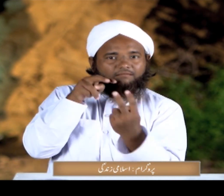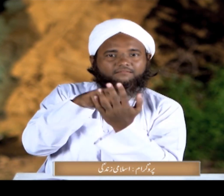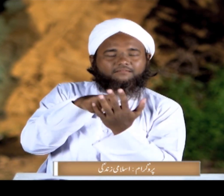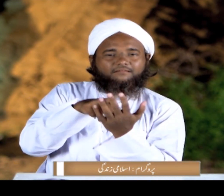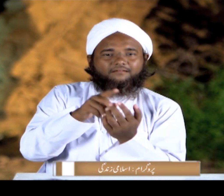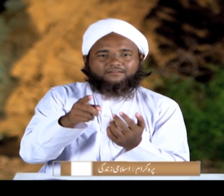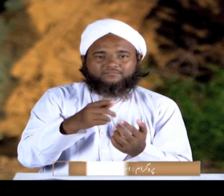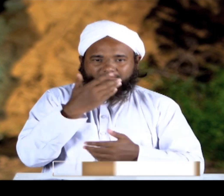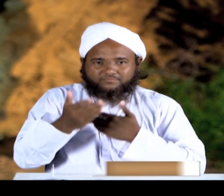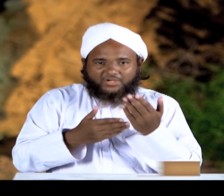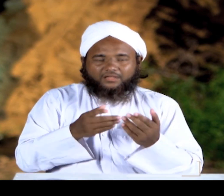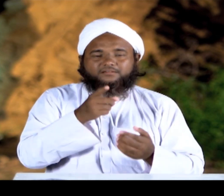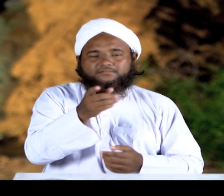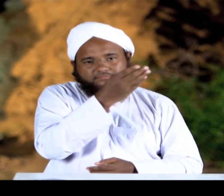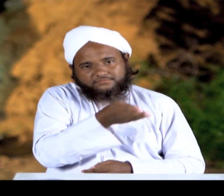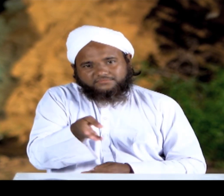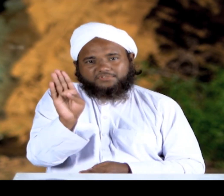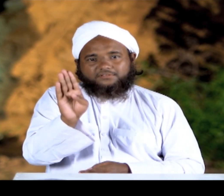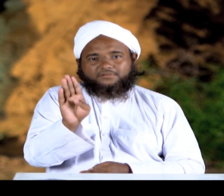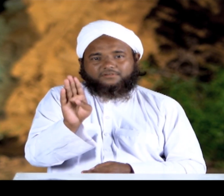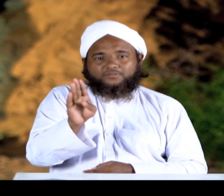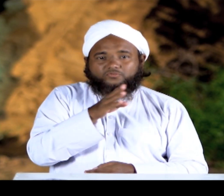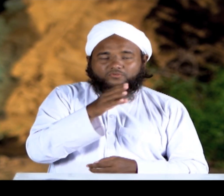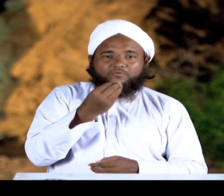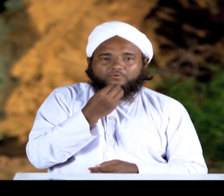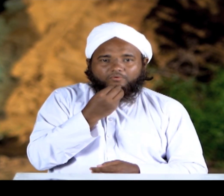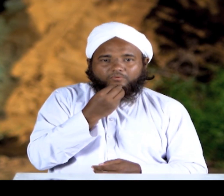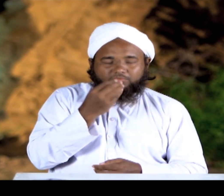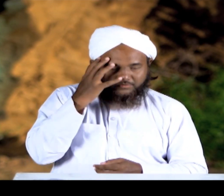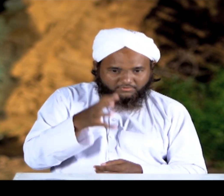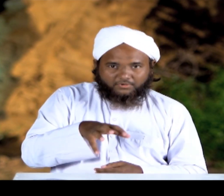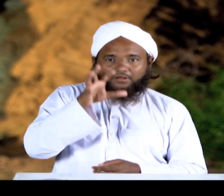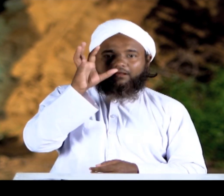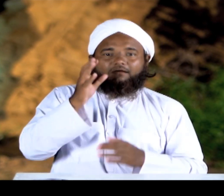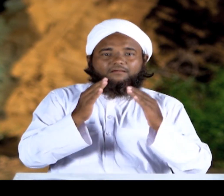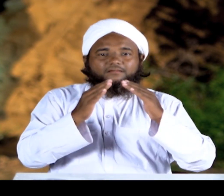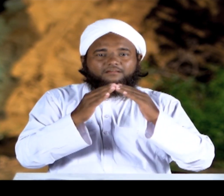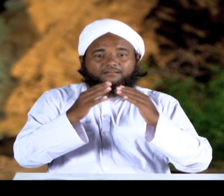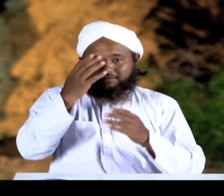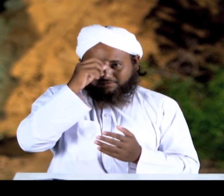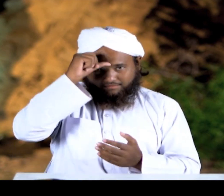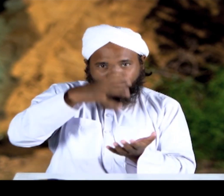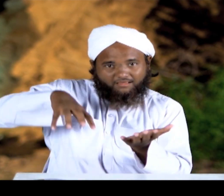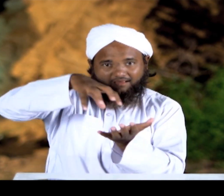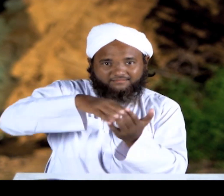کھڑا پایا. فرمانے لگے جائیے. بوڑھے حاجی صاحب نے جو ہی سر اٹھایا تو ہند میں اپنے گھر کے اندر